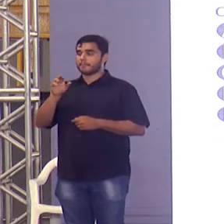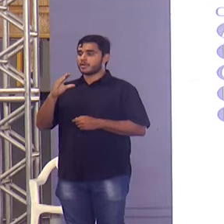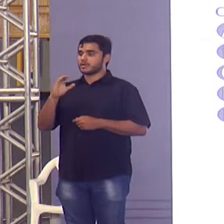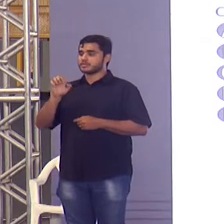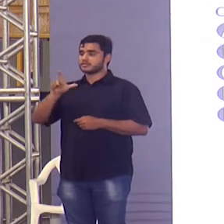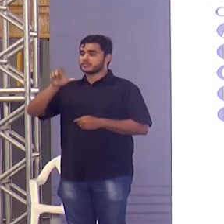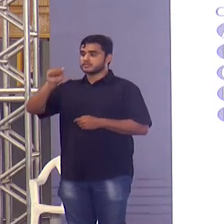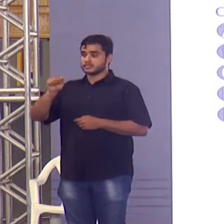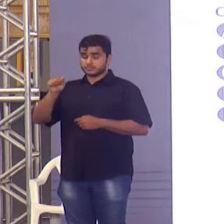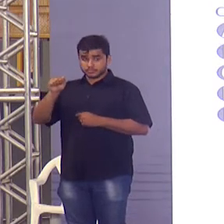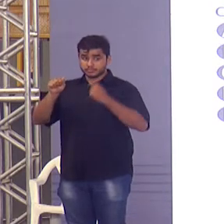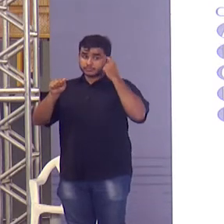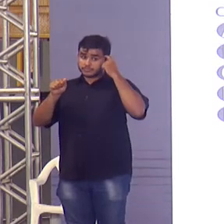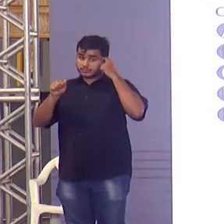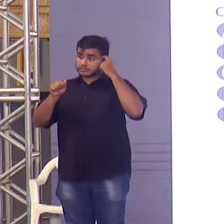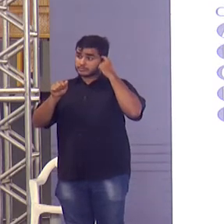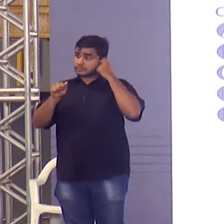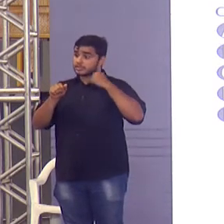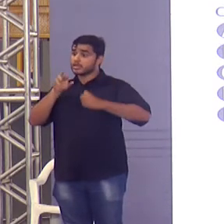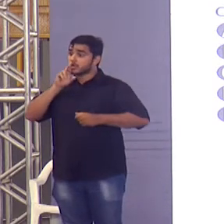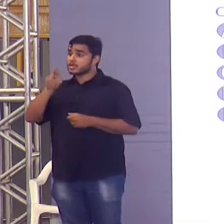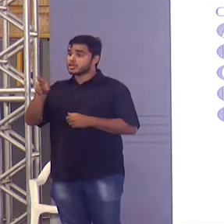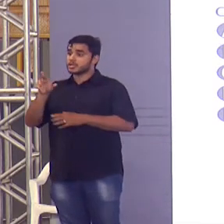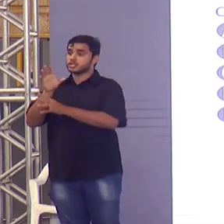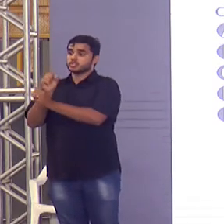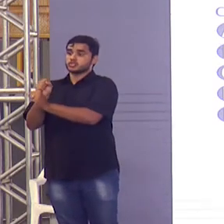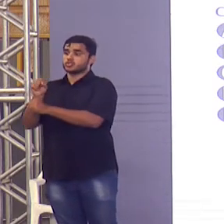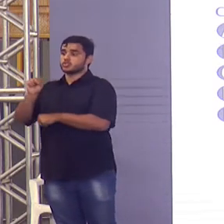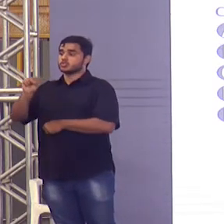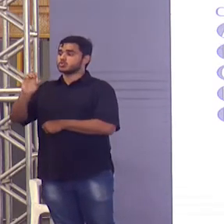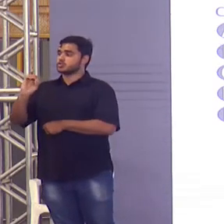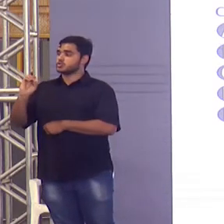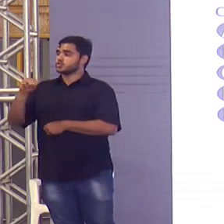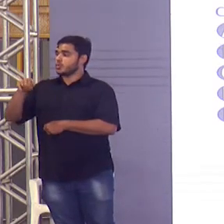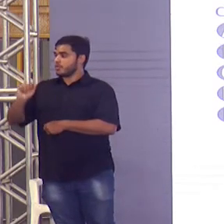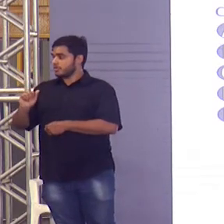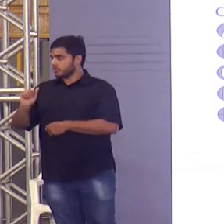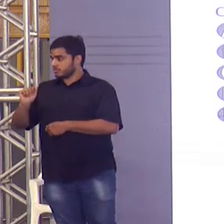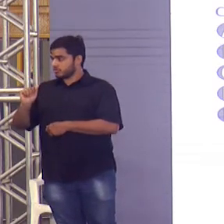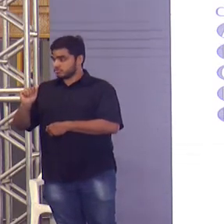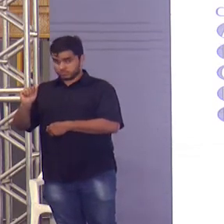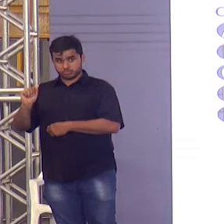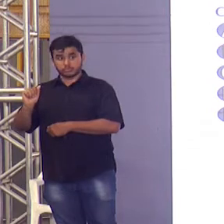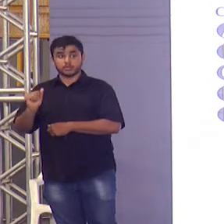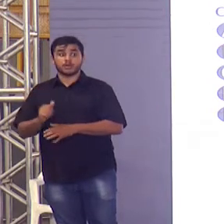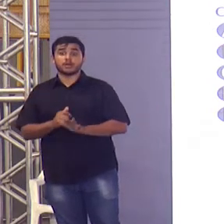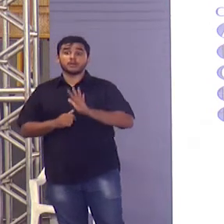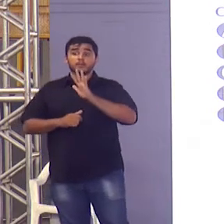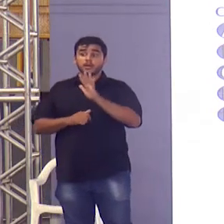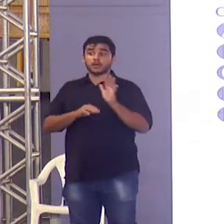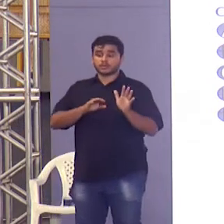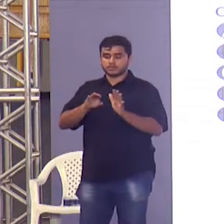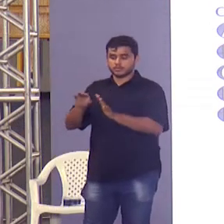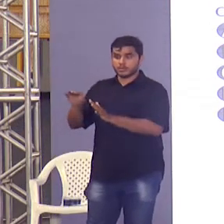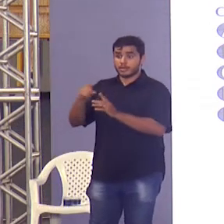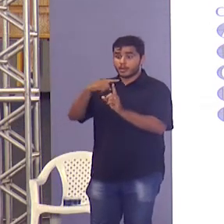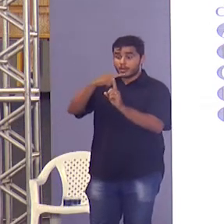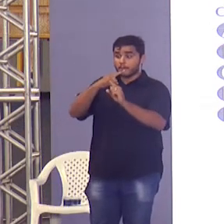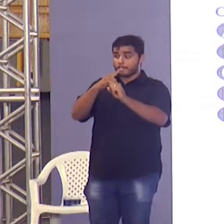parcelas. E o resultado final é a soma, ok? Na multiplicação